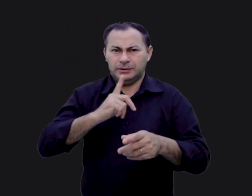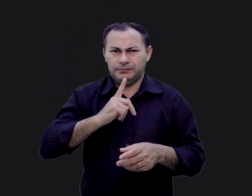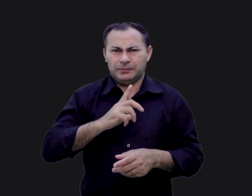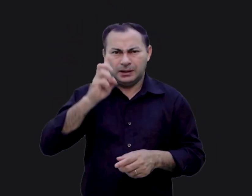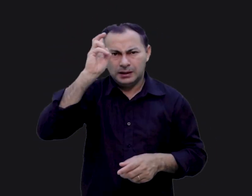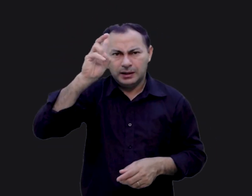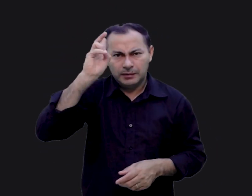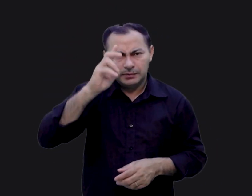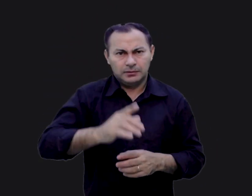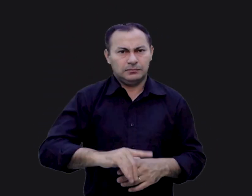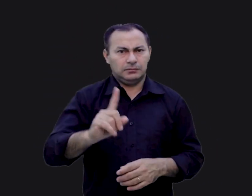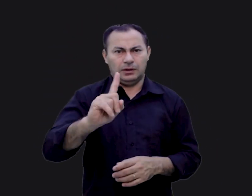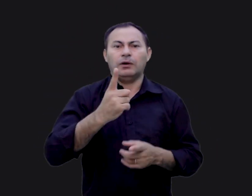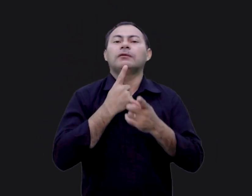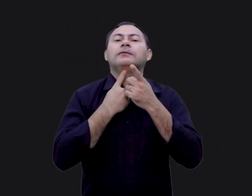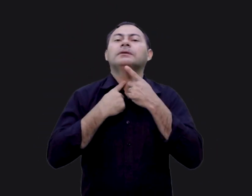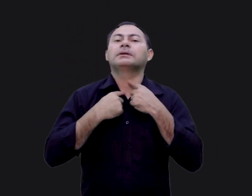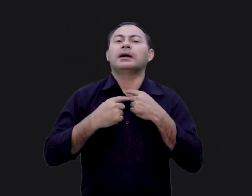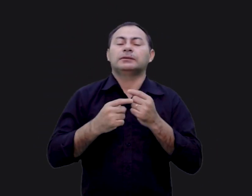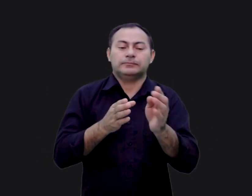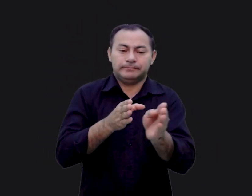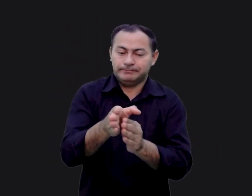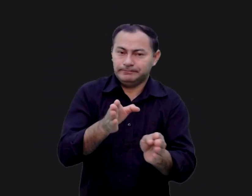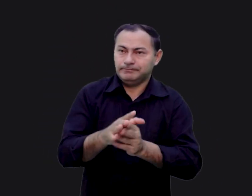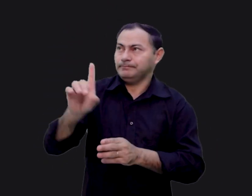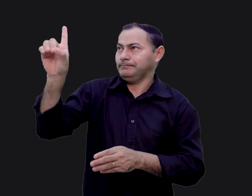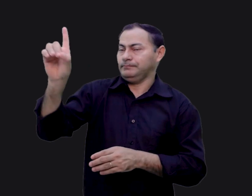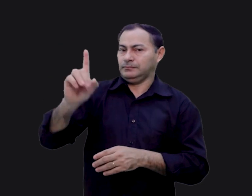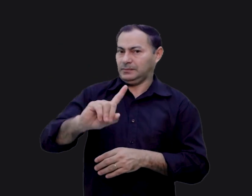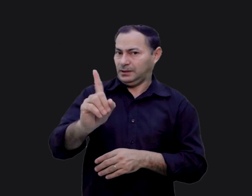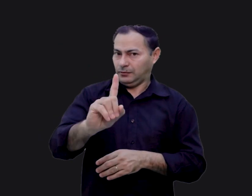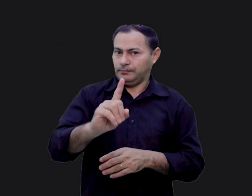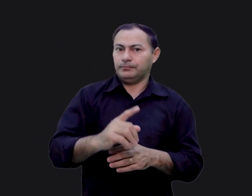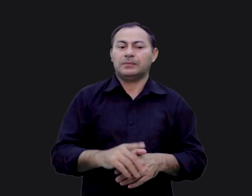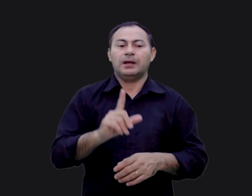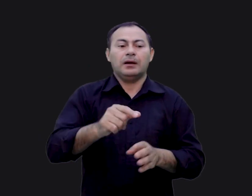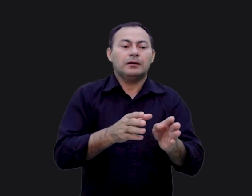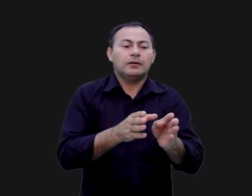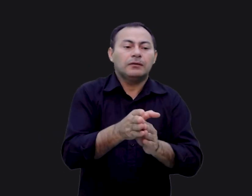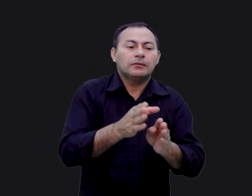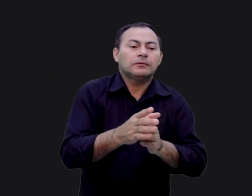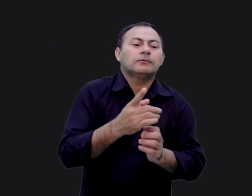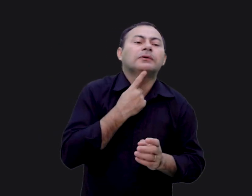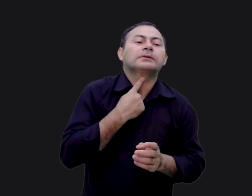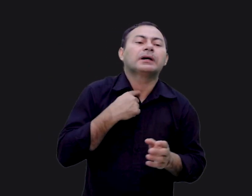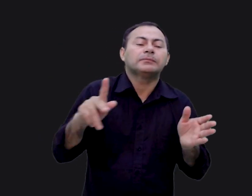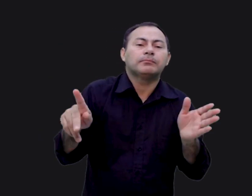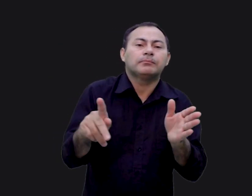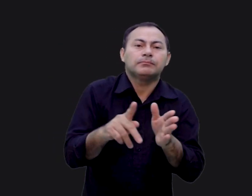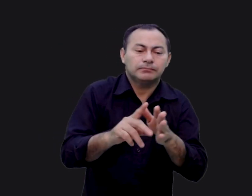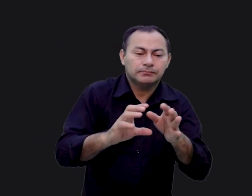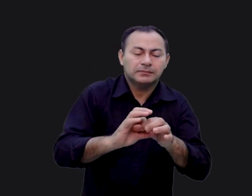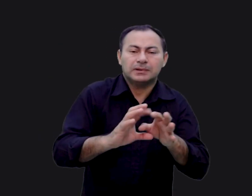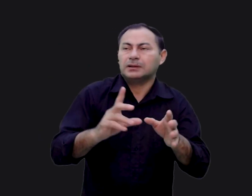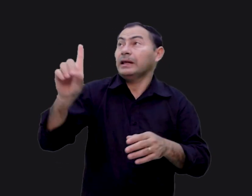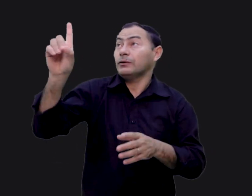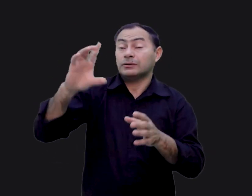Lembre-se, essa não foi a vontade orientadora de Deus. Essa foi a vontade permissiva de Deus. Deus não